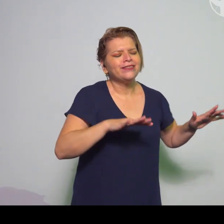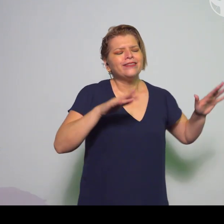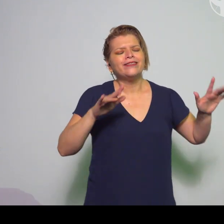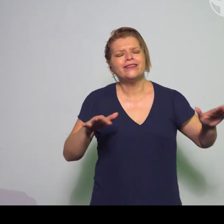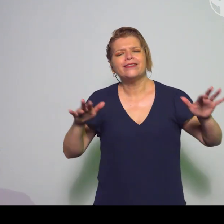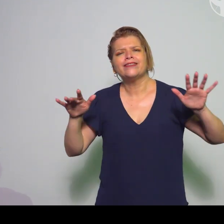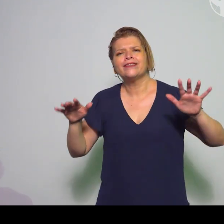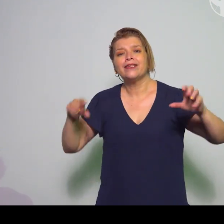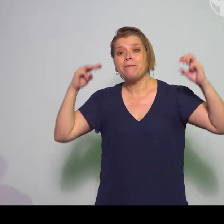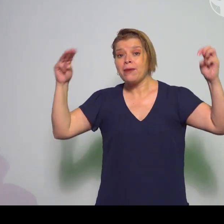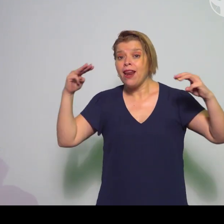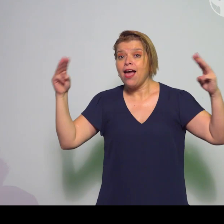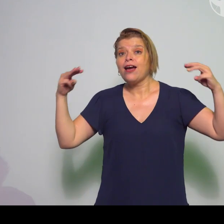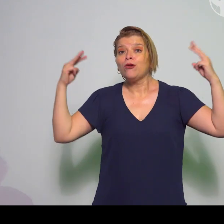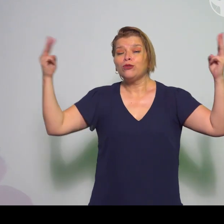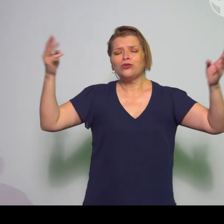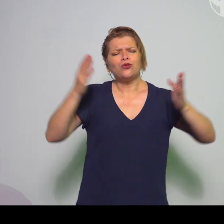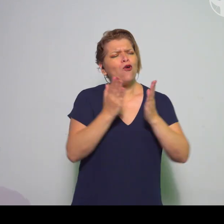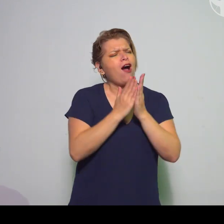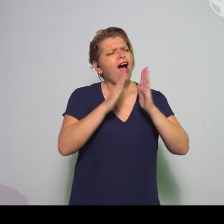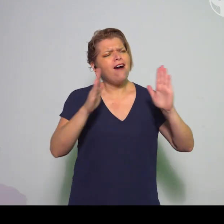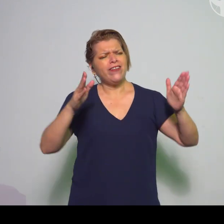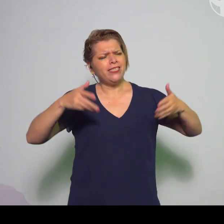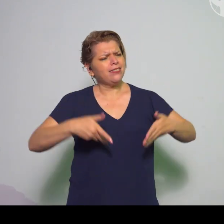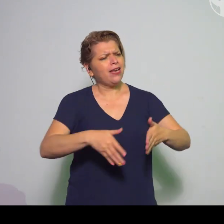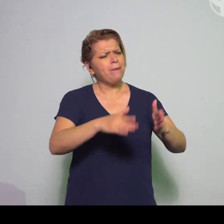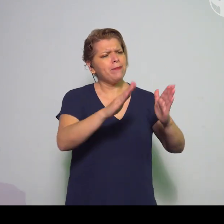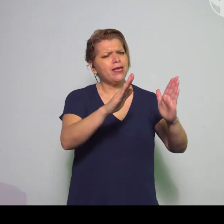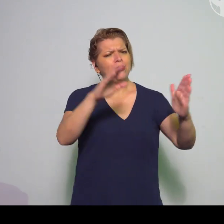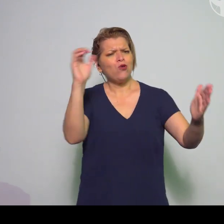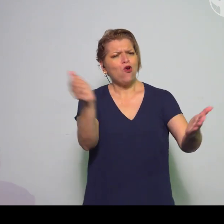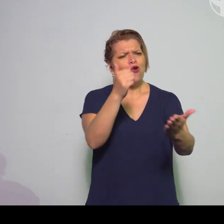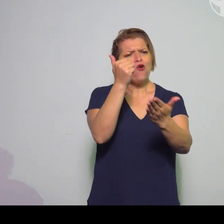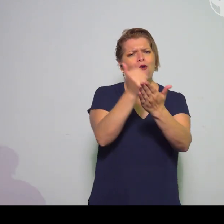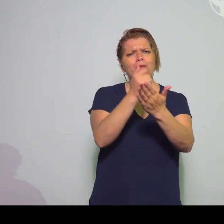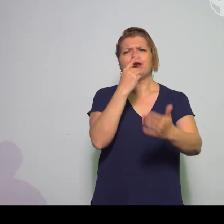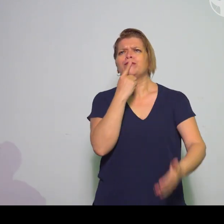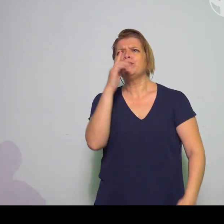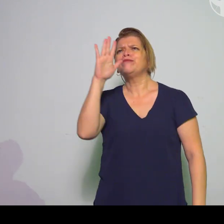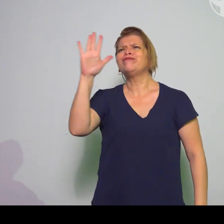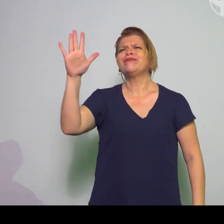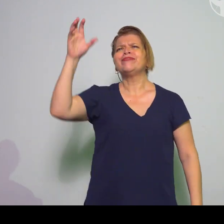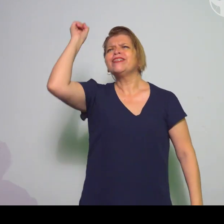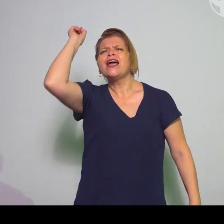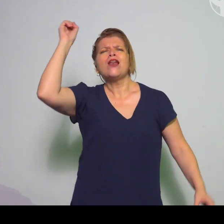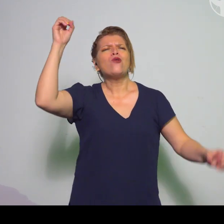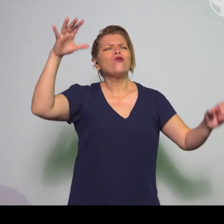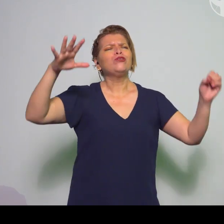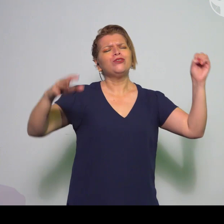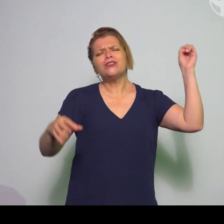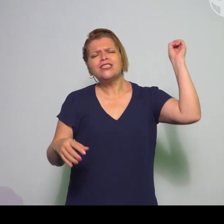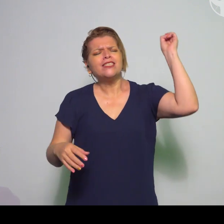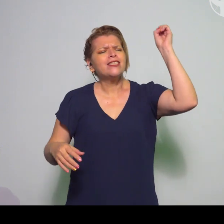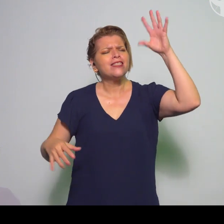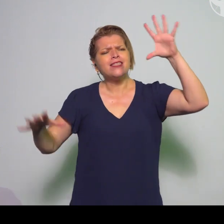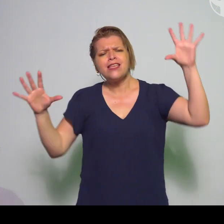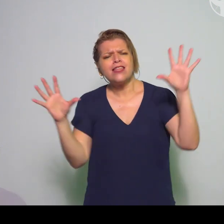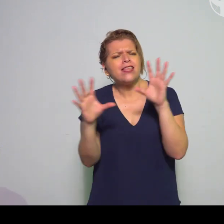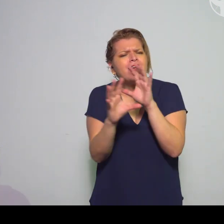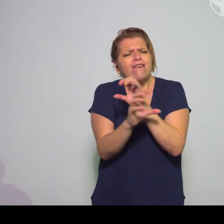Te llamamos milagroso, abres camino, cumples promesas, luz